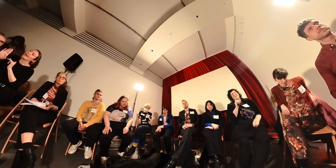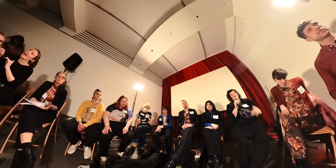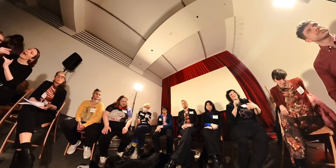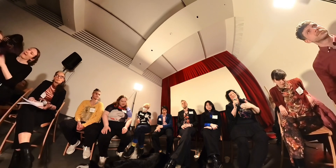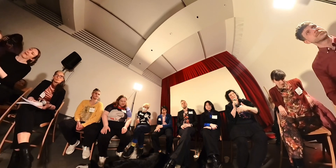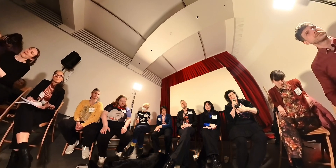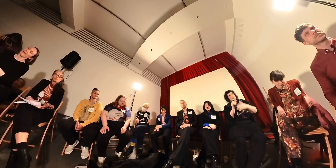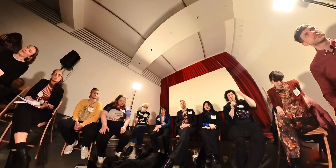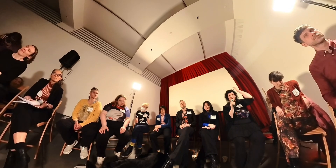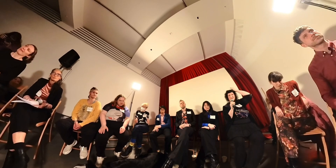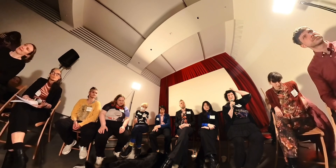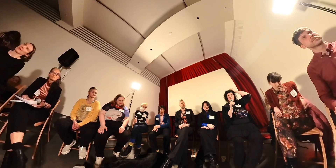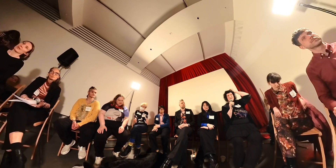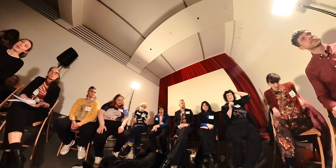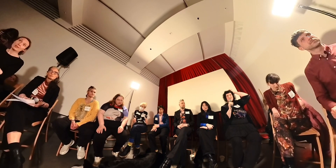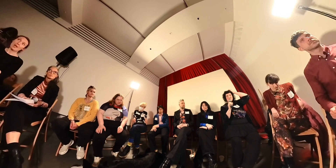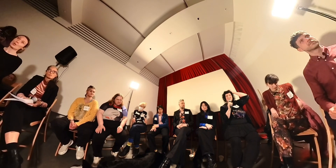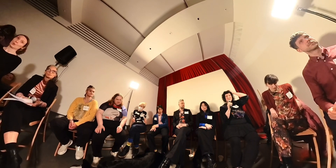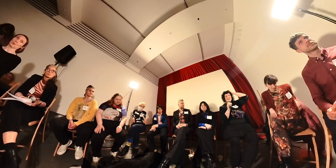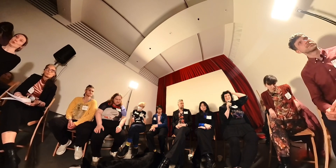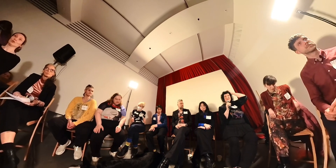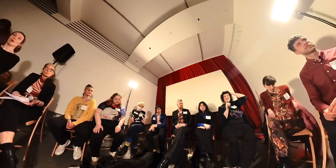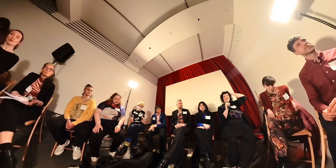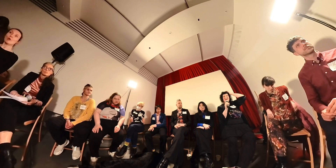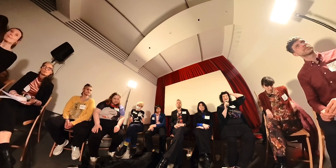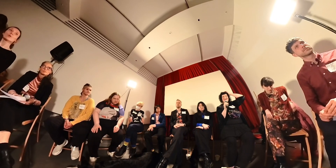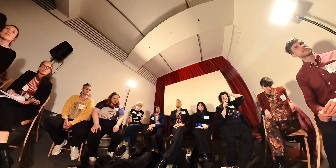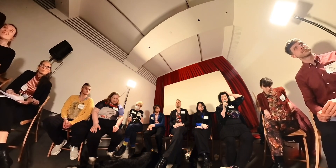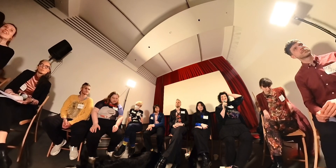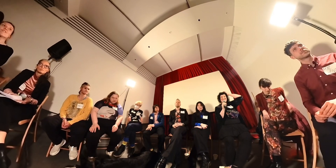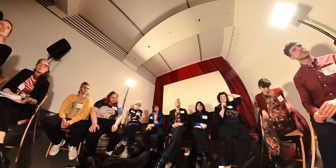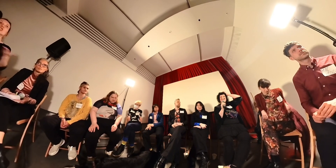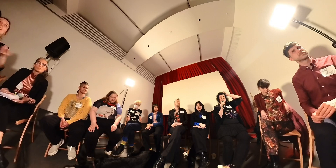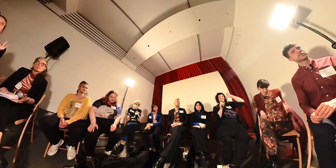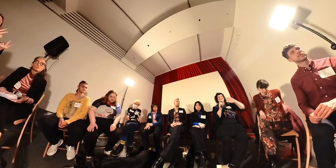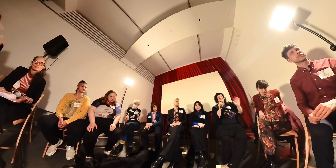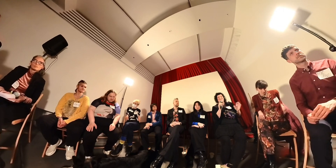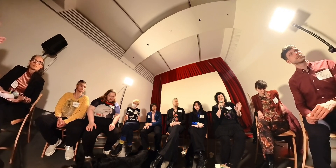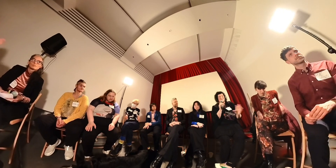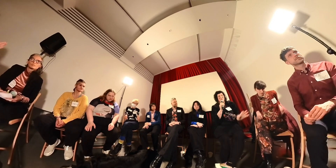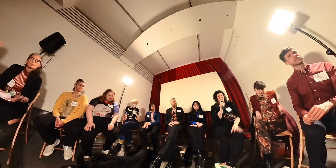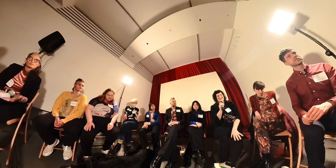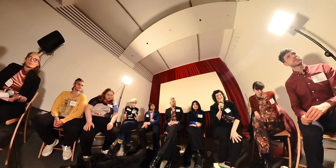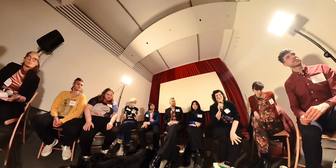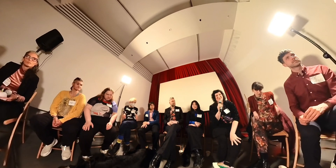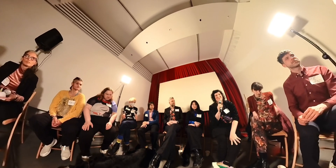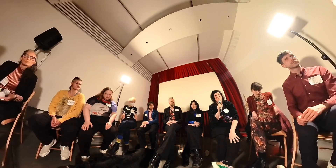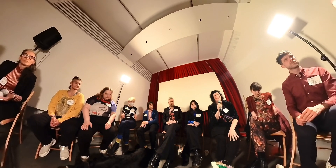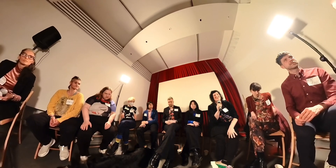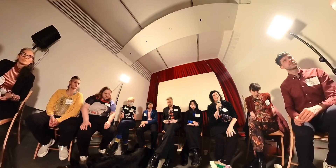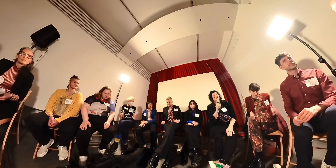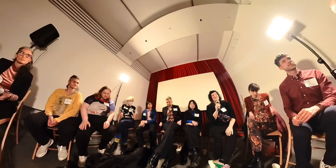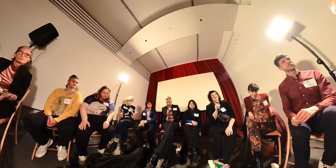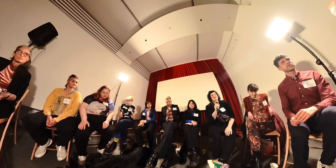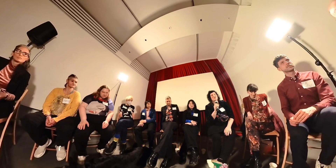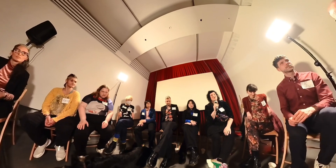zase je to posunuté, posunuté pozitívne, ale napríklad by som spomenula Zigmunda